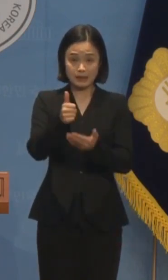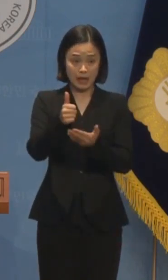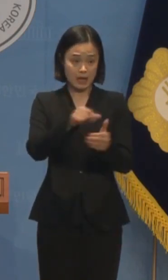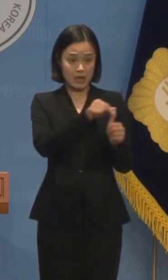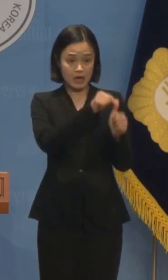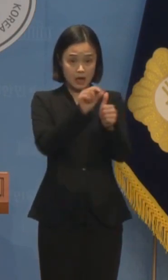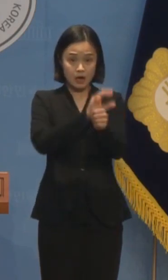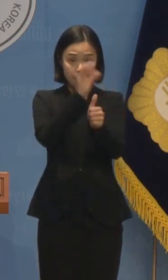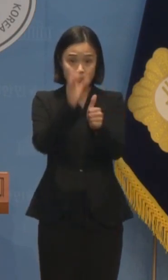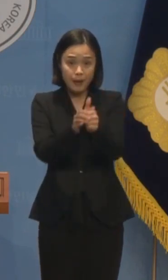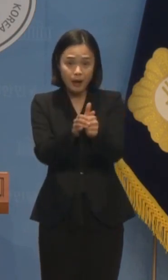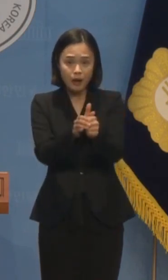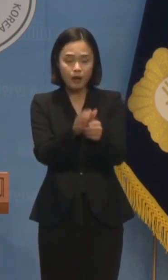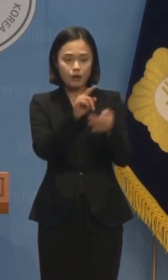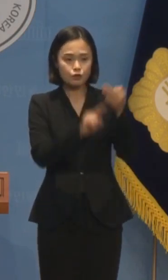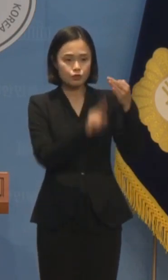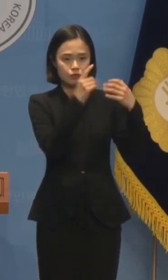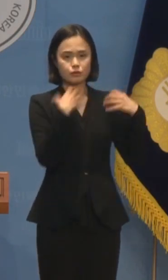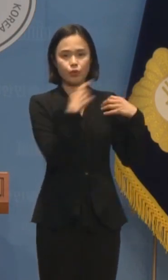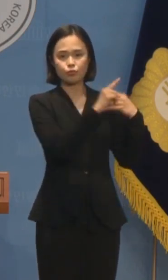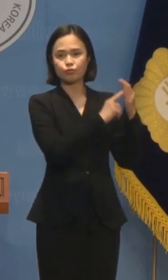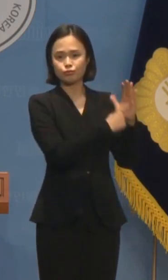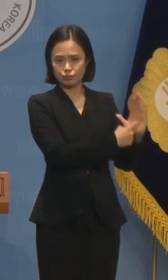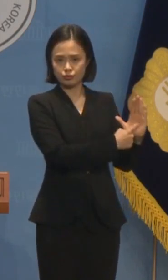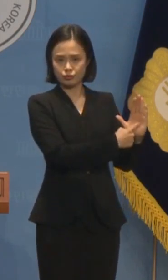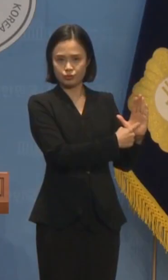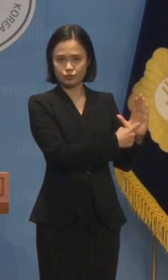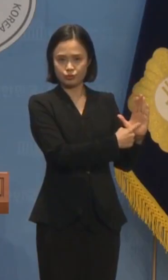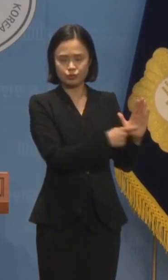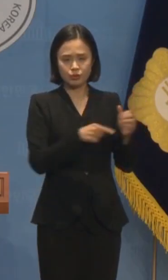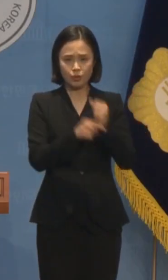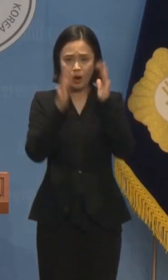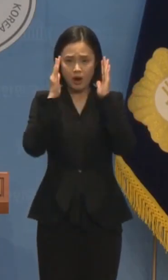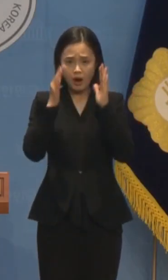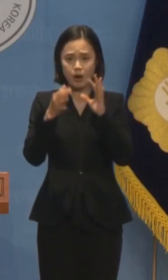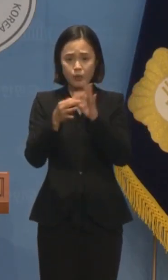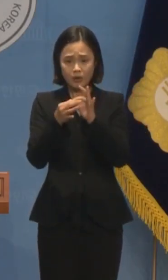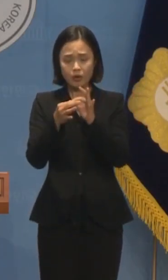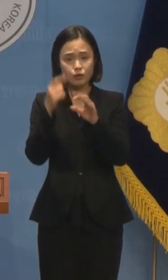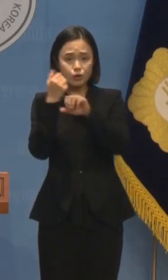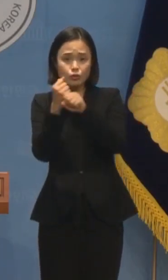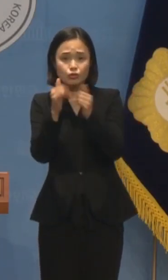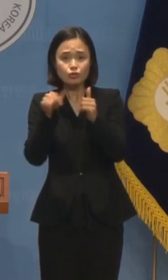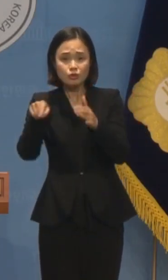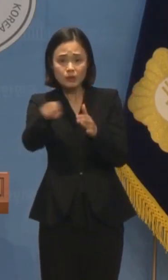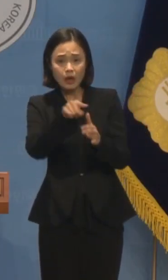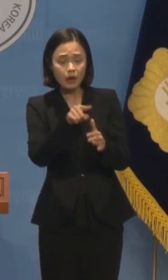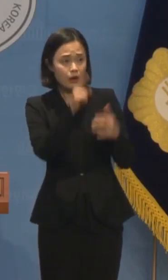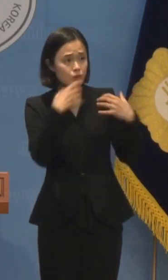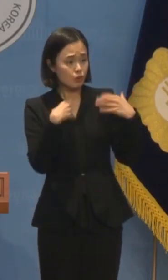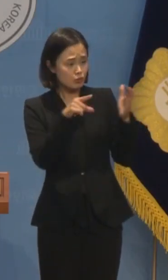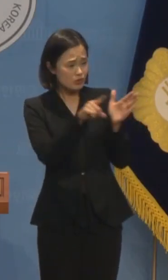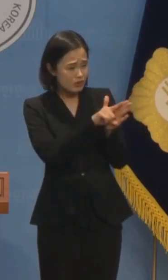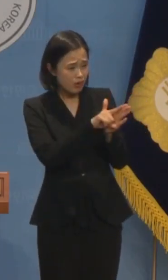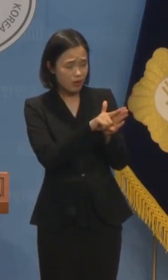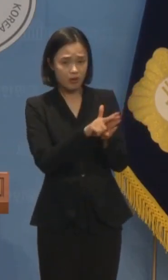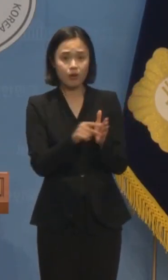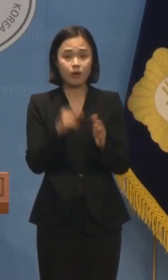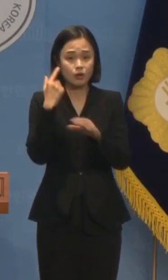행태, 현장 연구자들이 어떻게 정부를 신뢰하며 연구개발을 이어갈 수